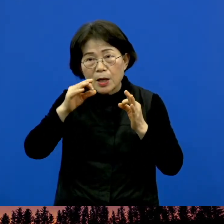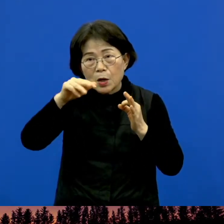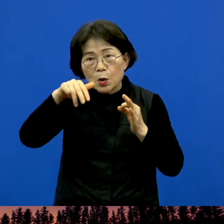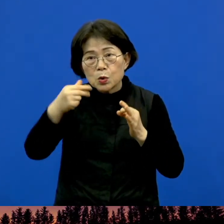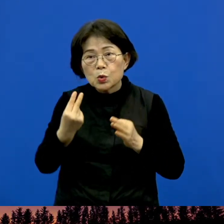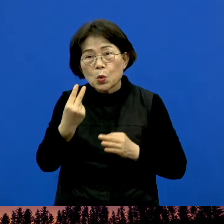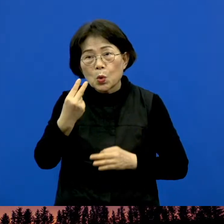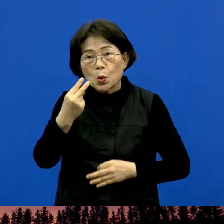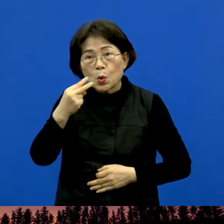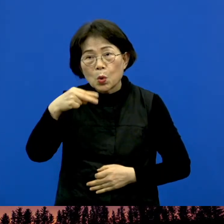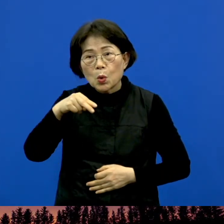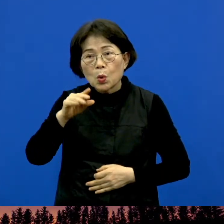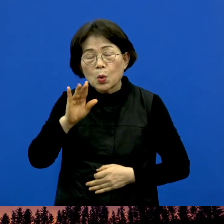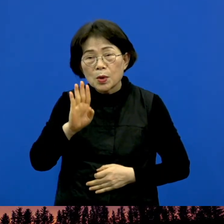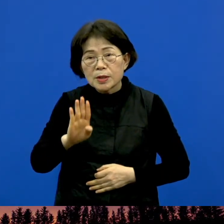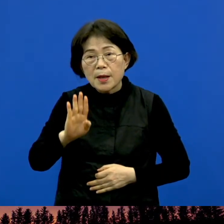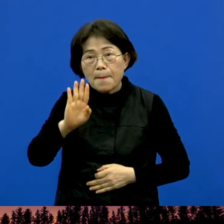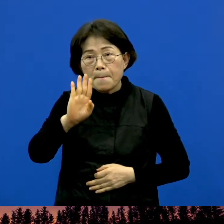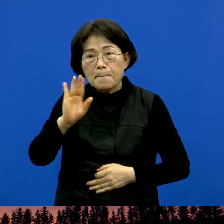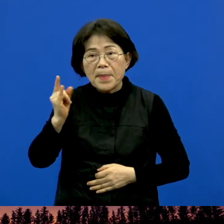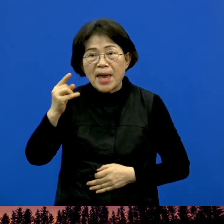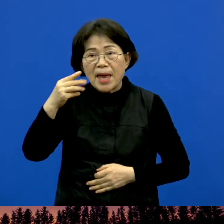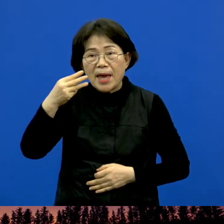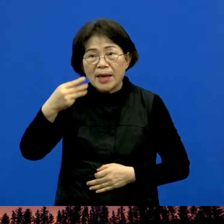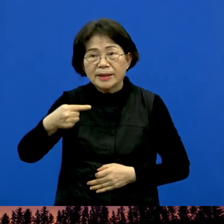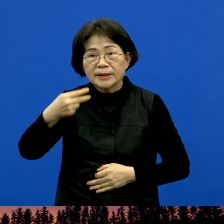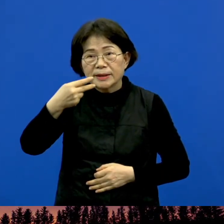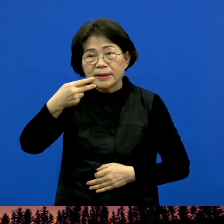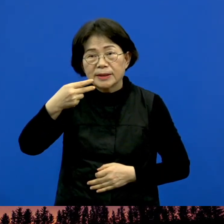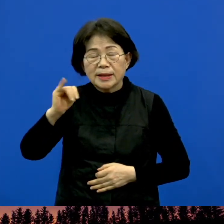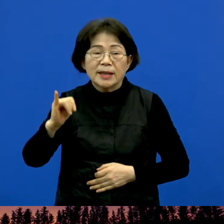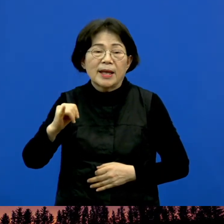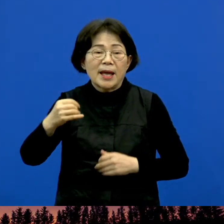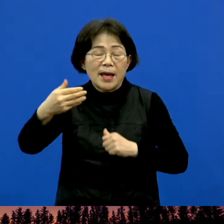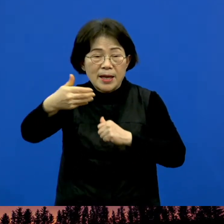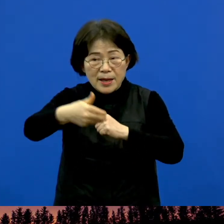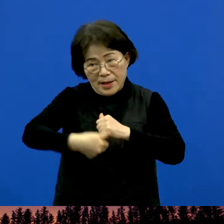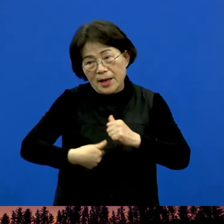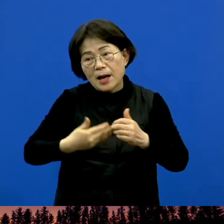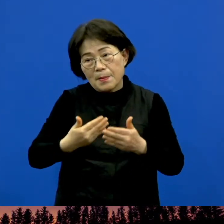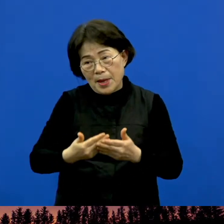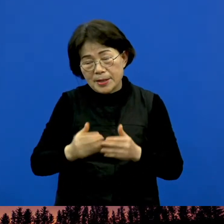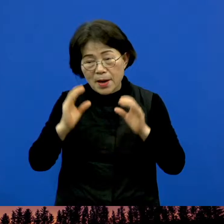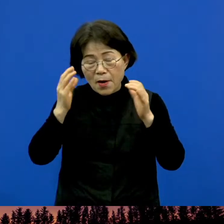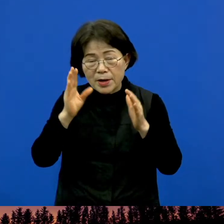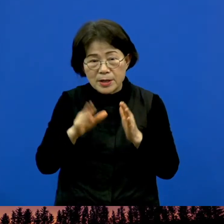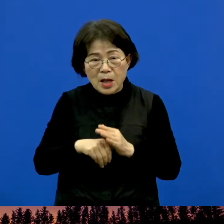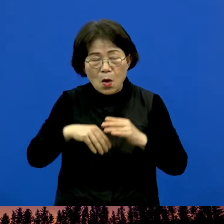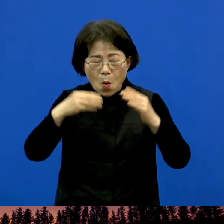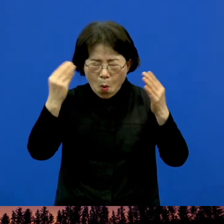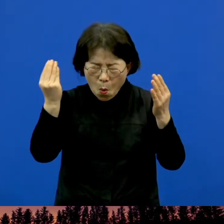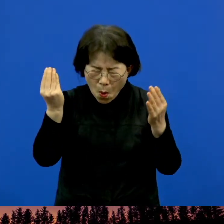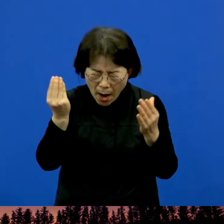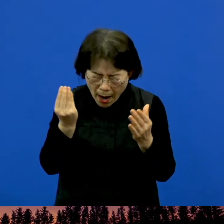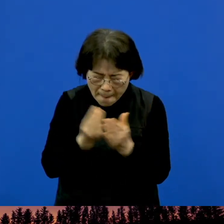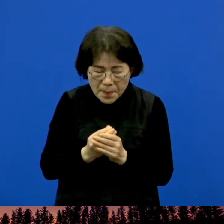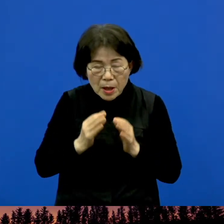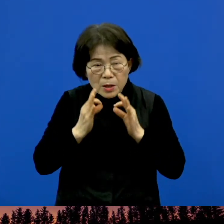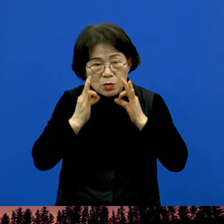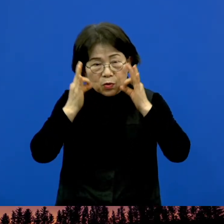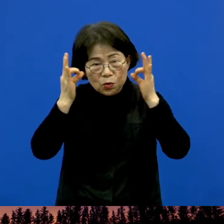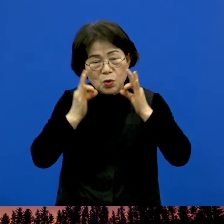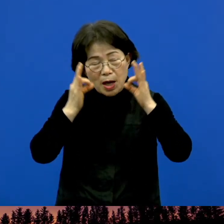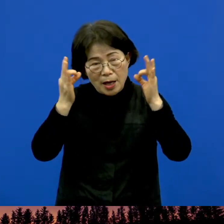베르디, 우리 잘 아는 베르디에게 영향을 받았어요. 어린 시절에 완벽을 추구하려고 애를 썼던 사람이